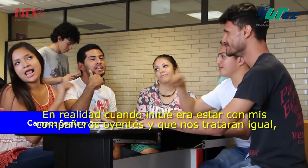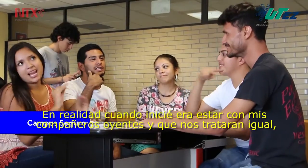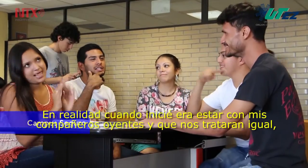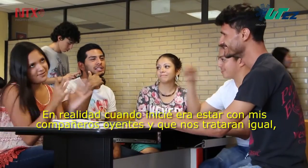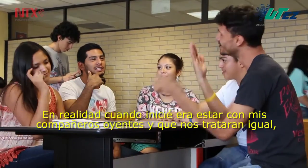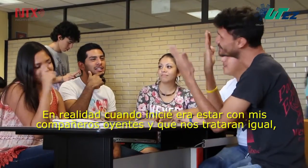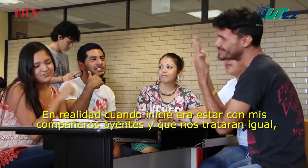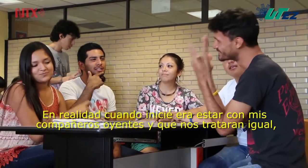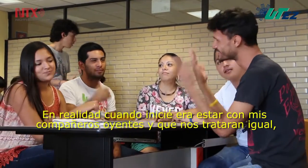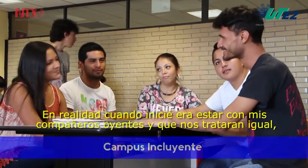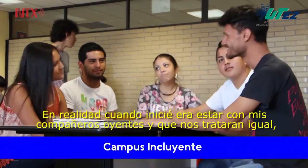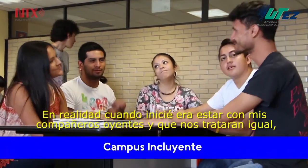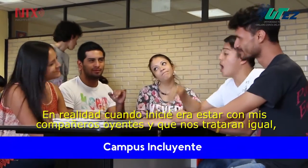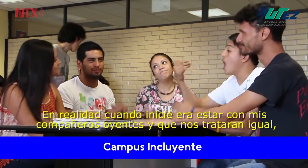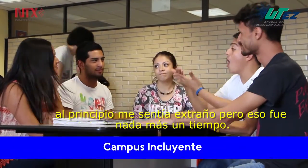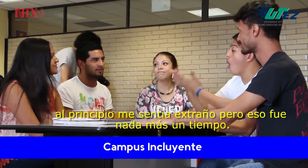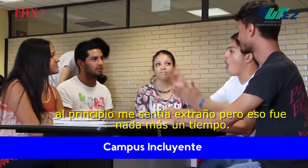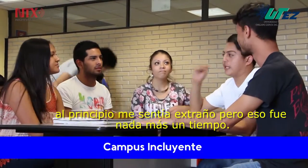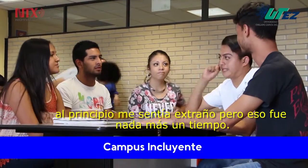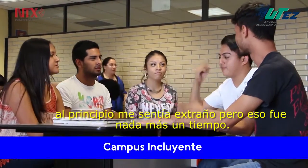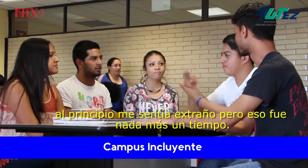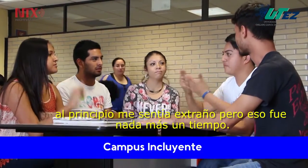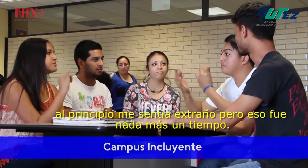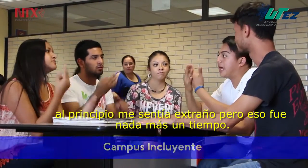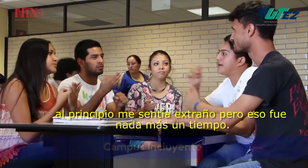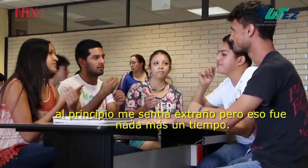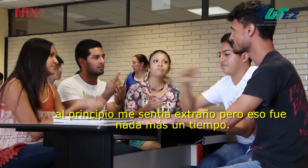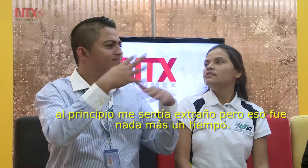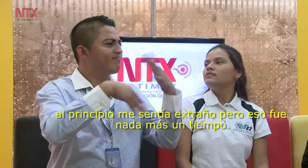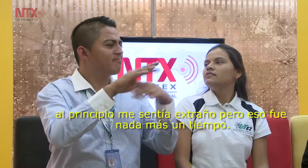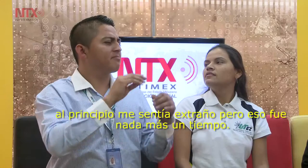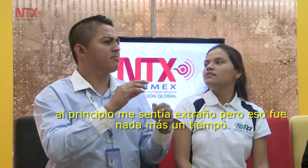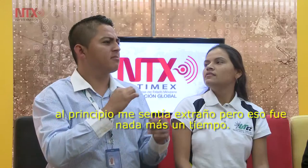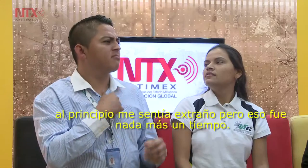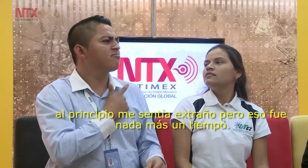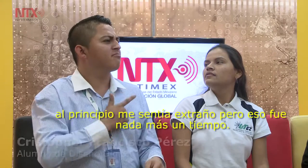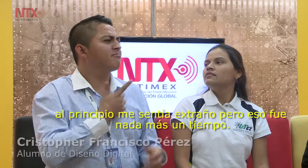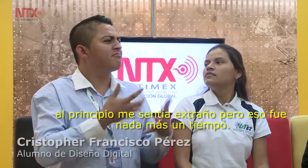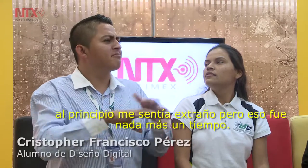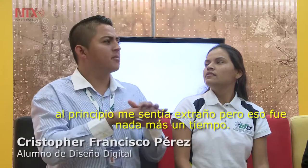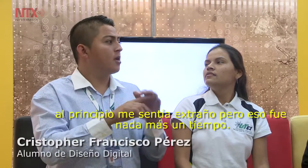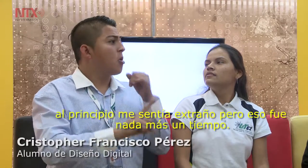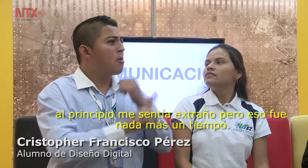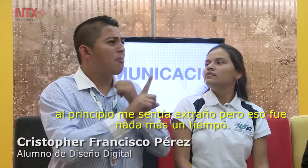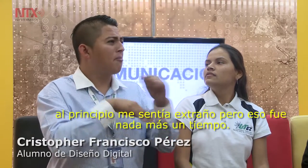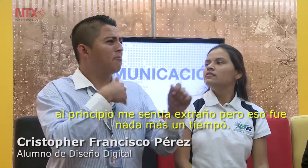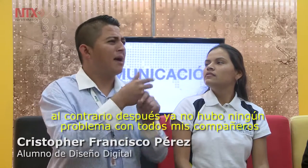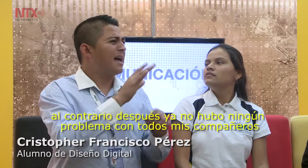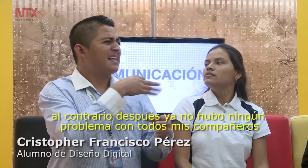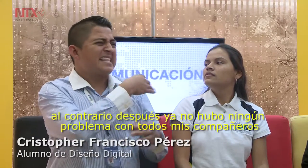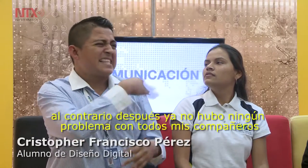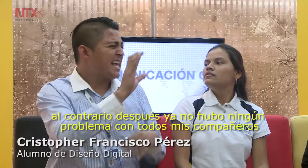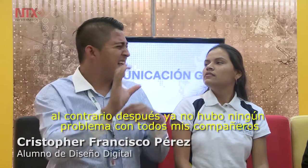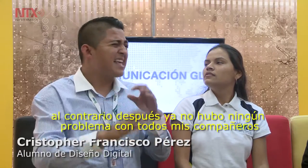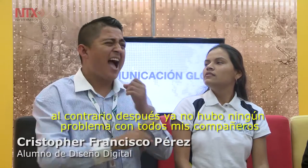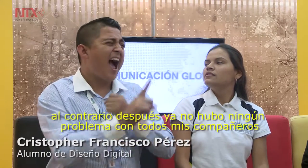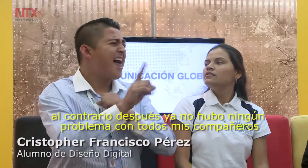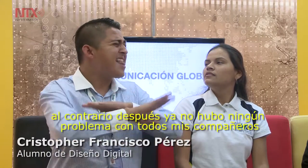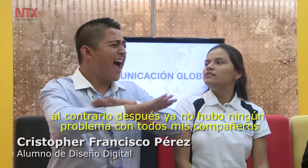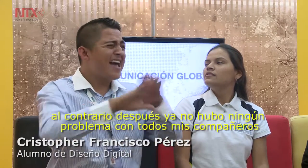que nos trataran igual. Al principio sí me sentía extraño, pero eso fue nada más un poco de tiempo. Al contrario, después